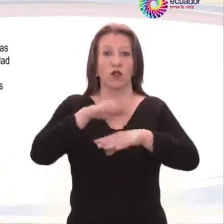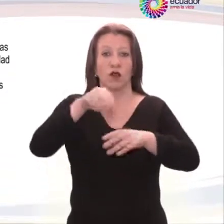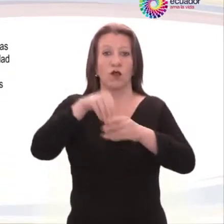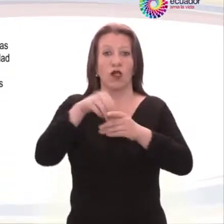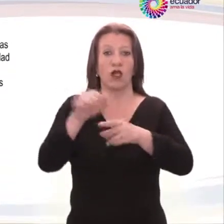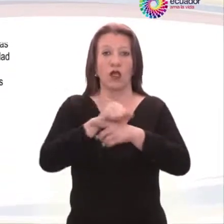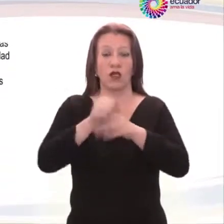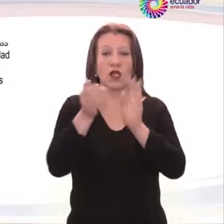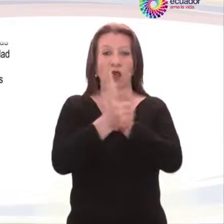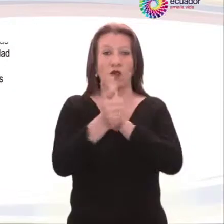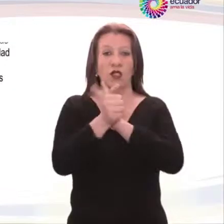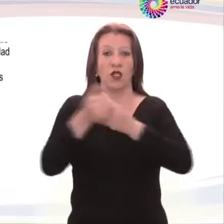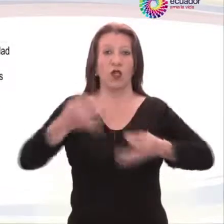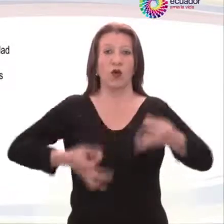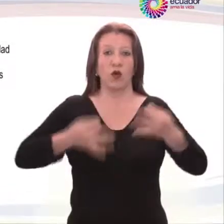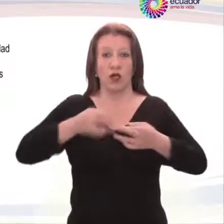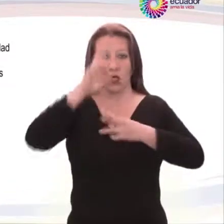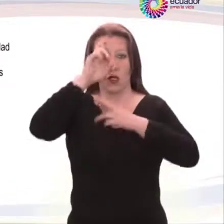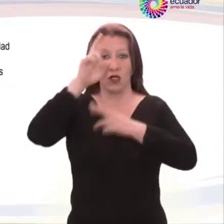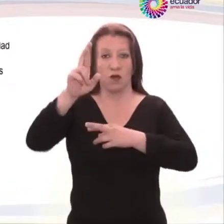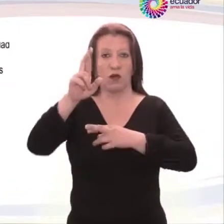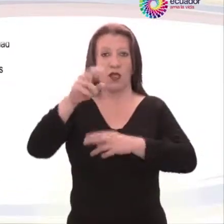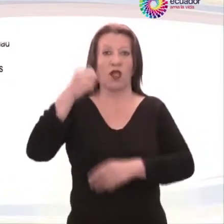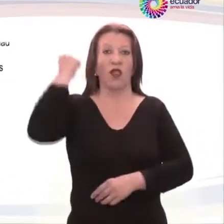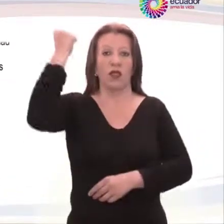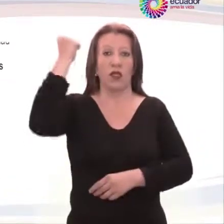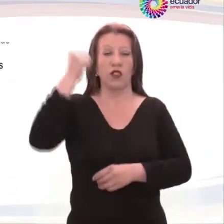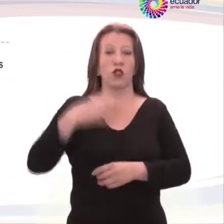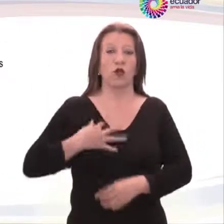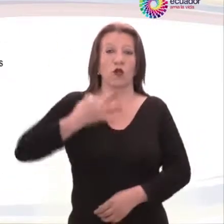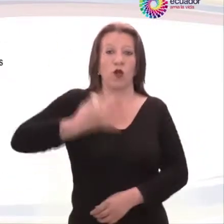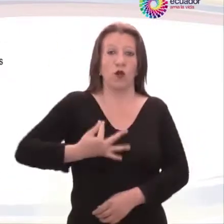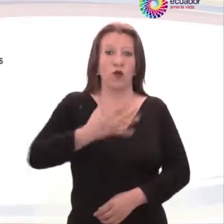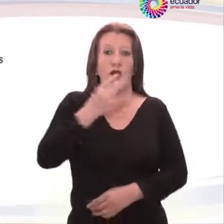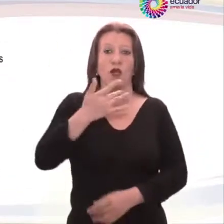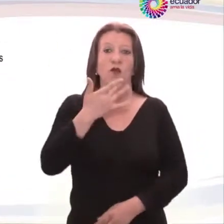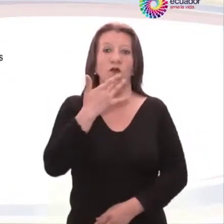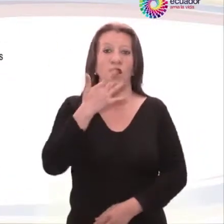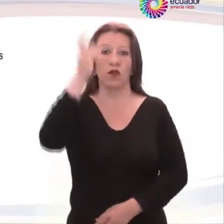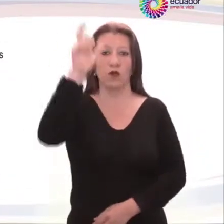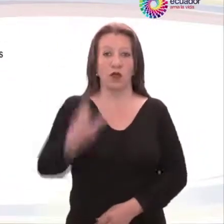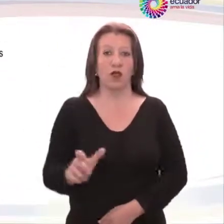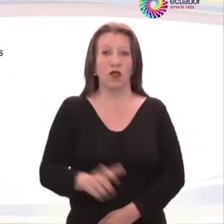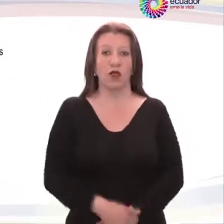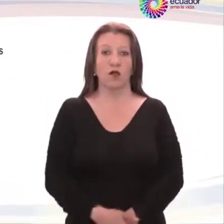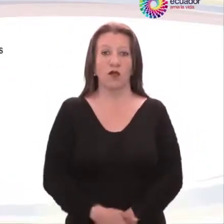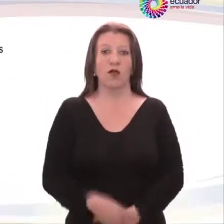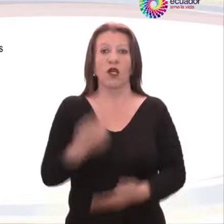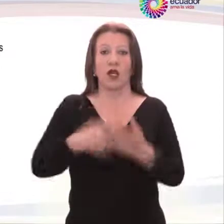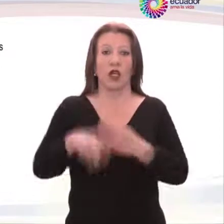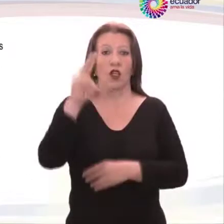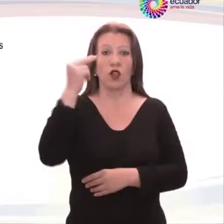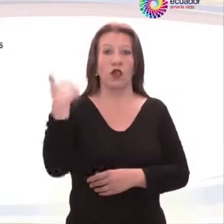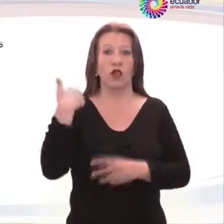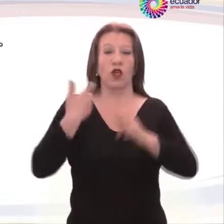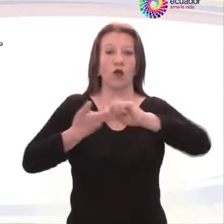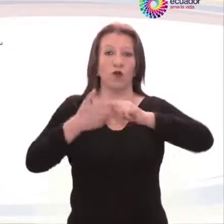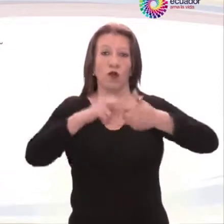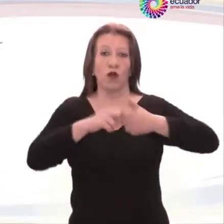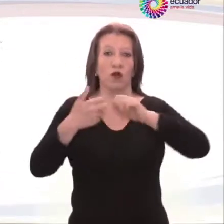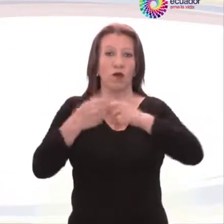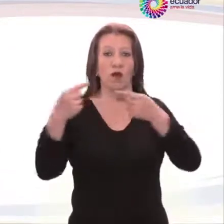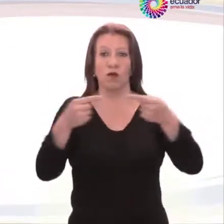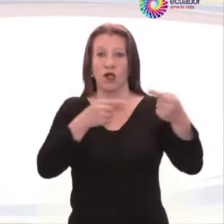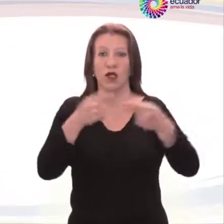de la capacidad jurídica respeten los derechos la voluntad y las preferencias de la persona que no haya conflicto de intereses